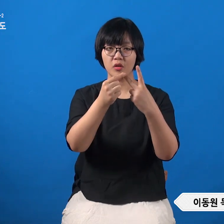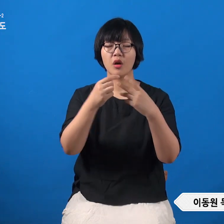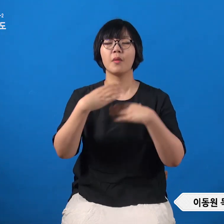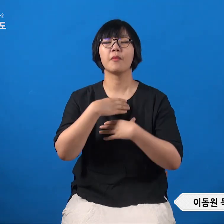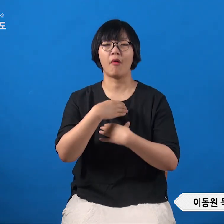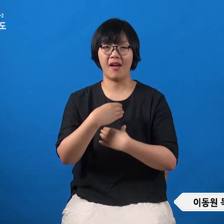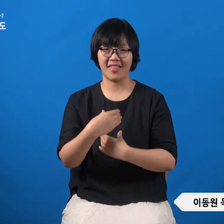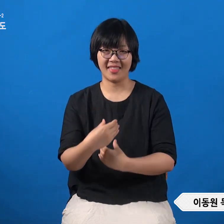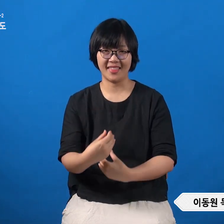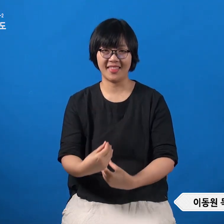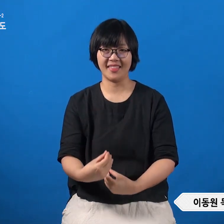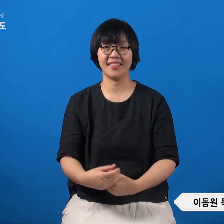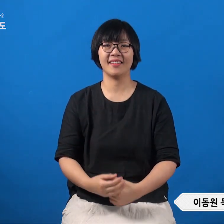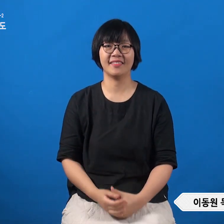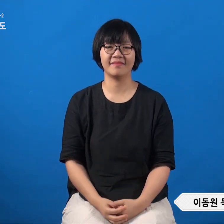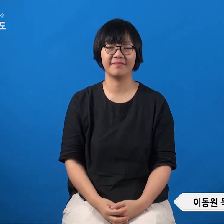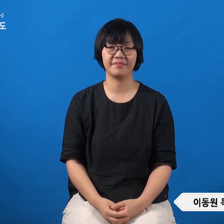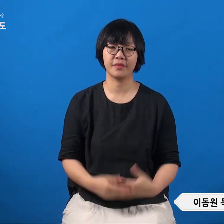평안해져요.